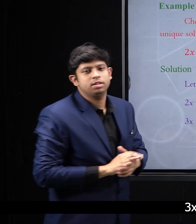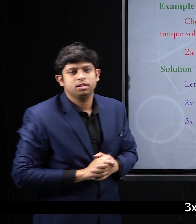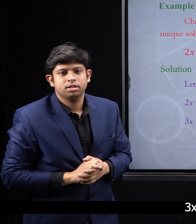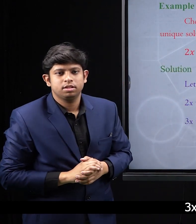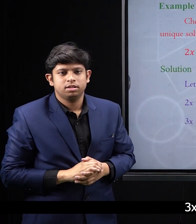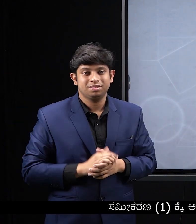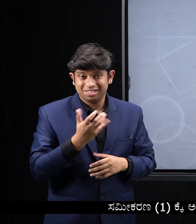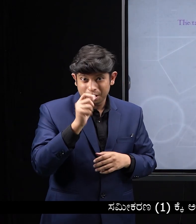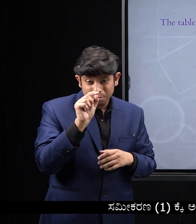ಹೀಗೆ 2.